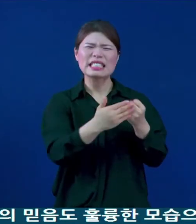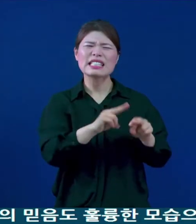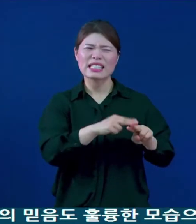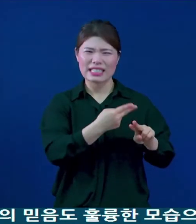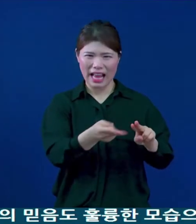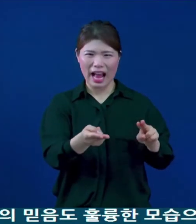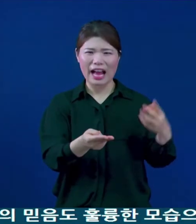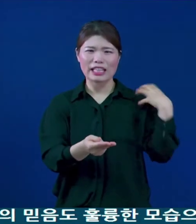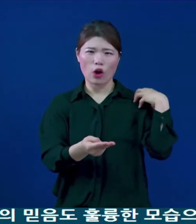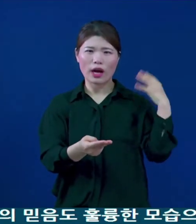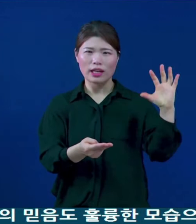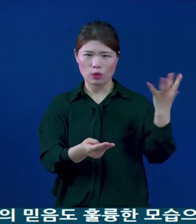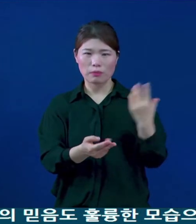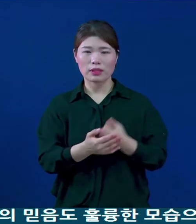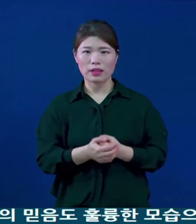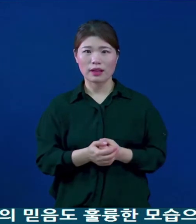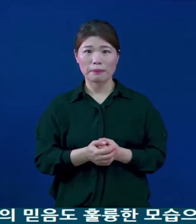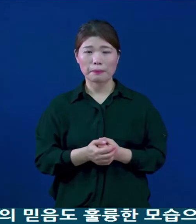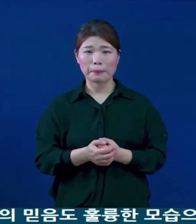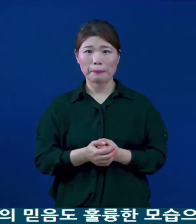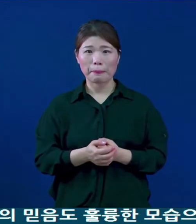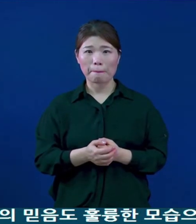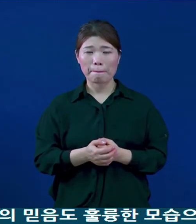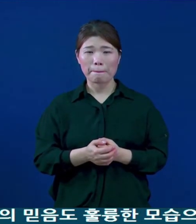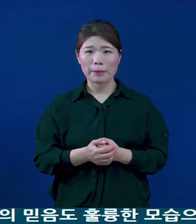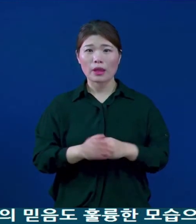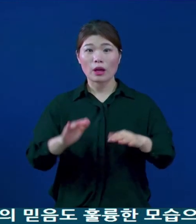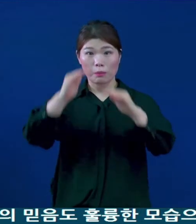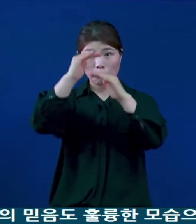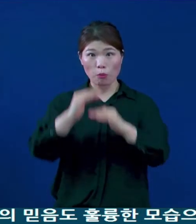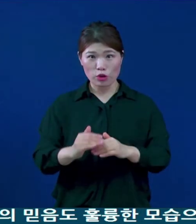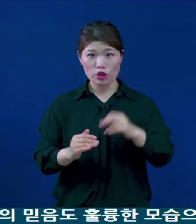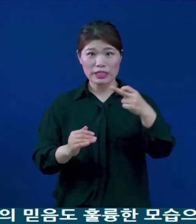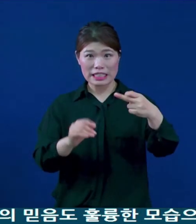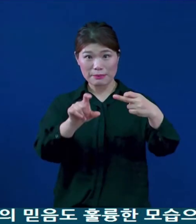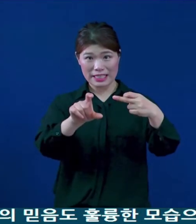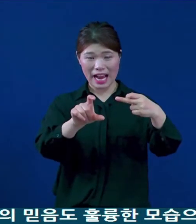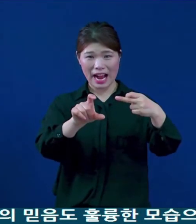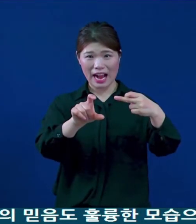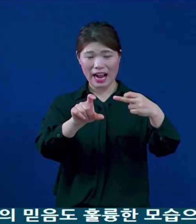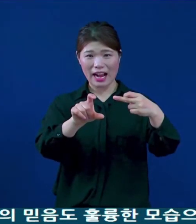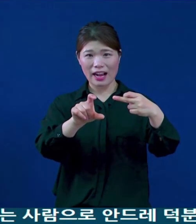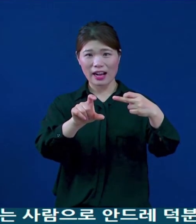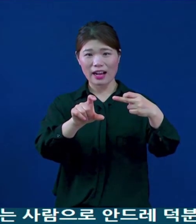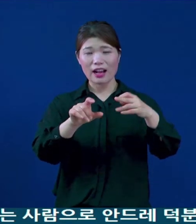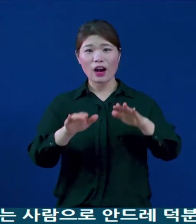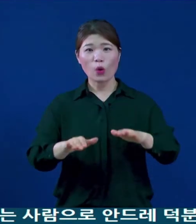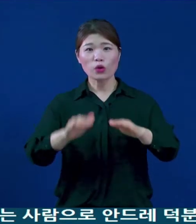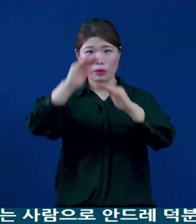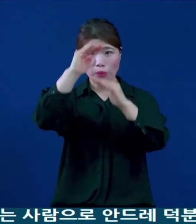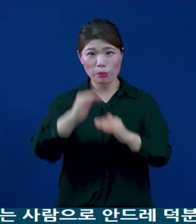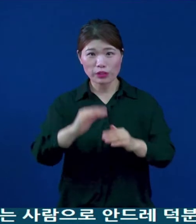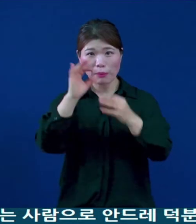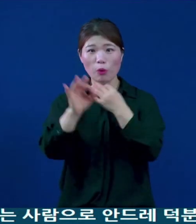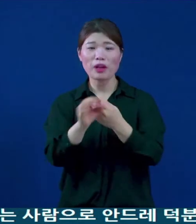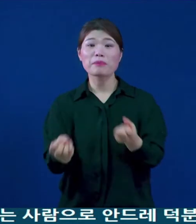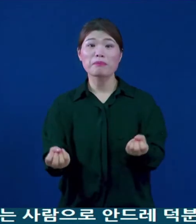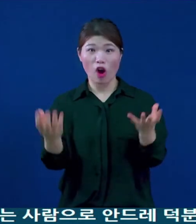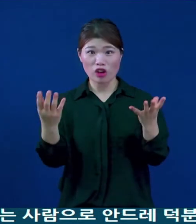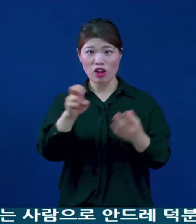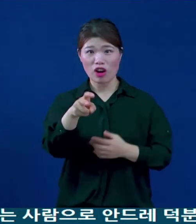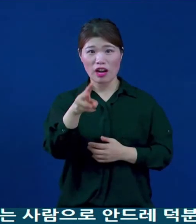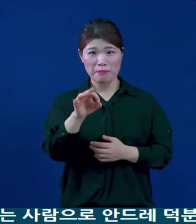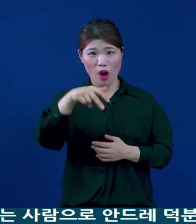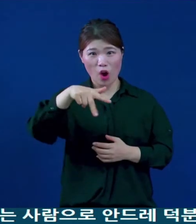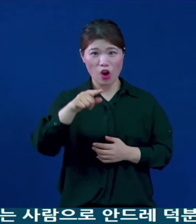역할이었습니다. 이절 본문으로 돌아와 봅니다. 12장이죠. 오늘 본문에 보면 명절이라고 되어 있고요.